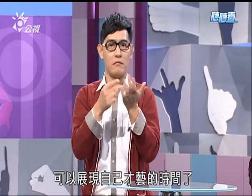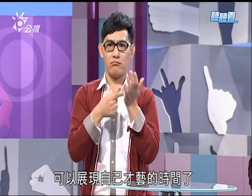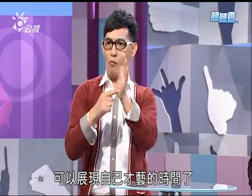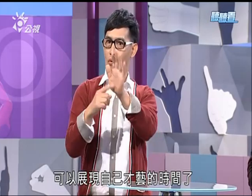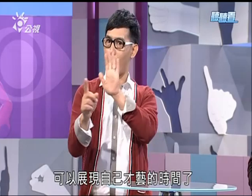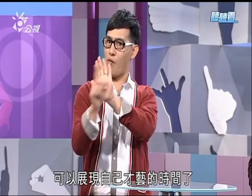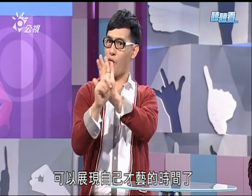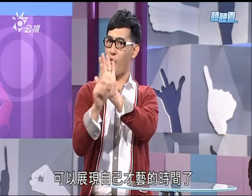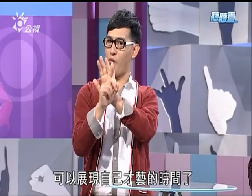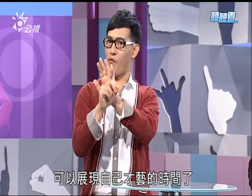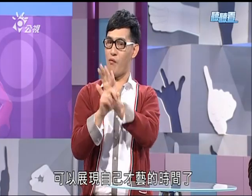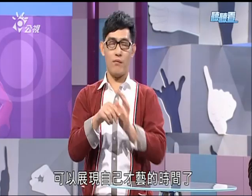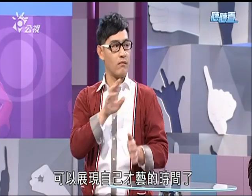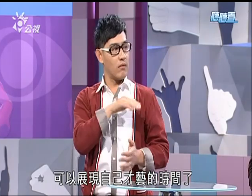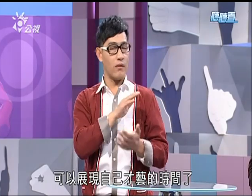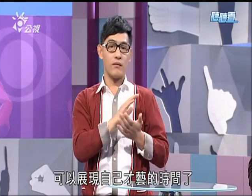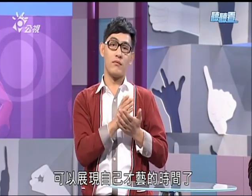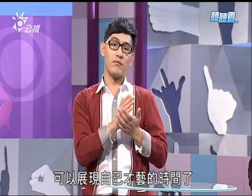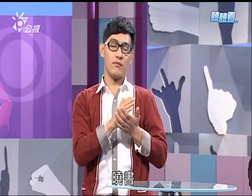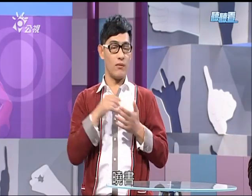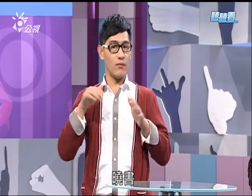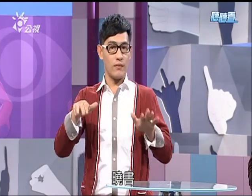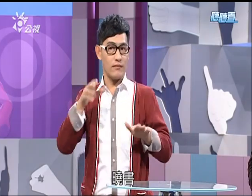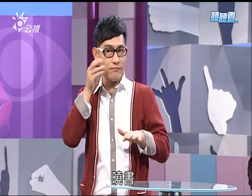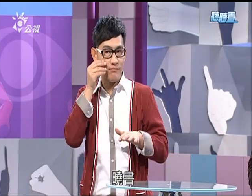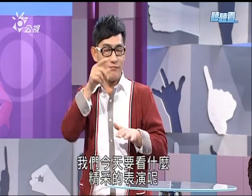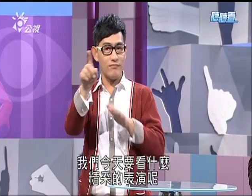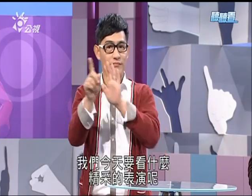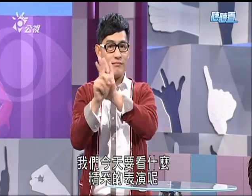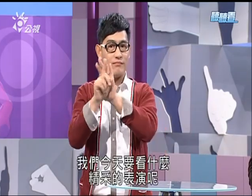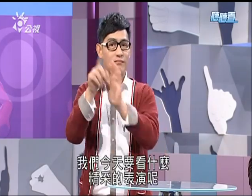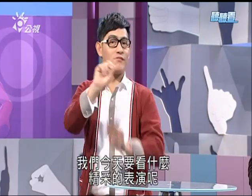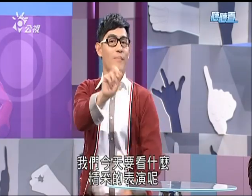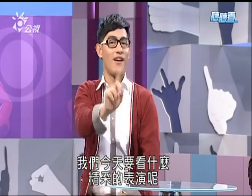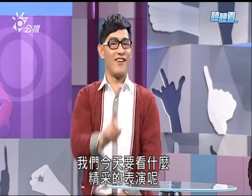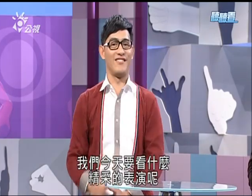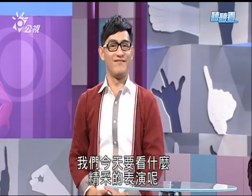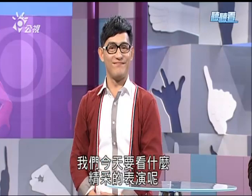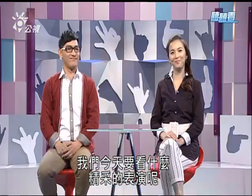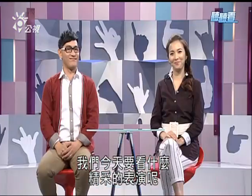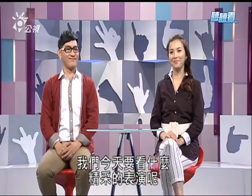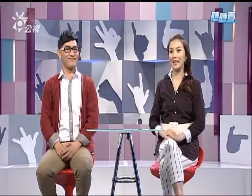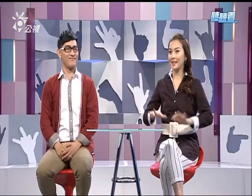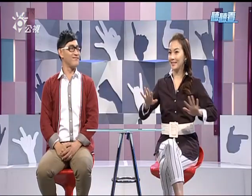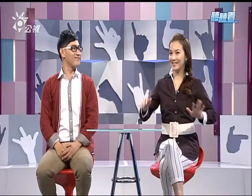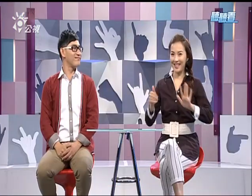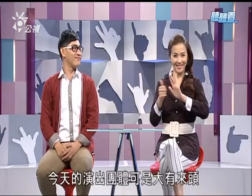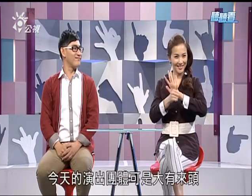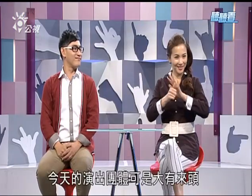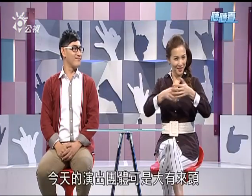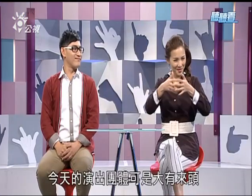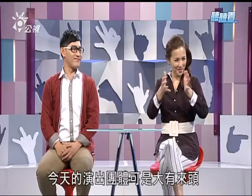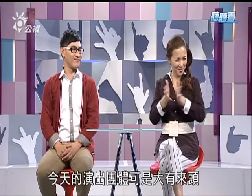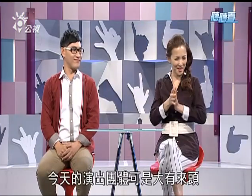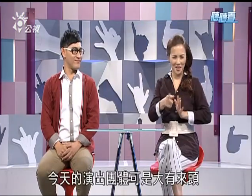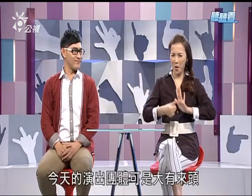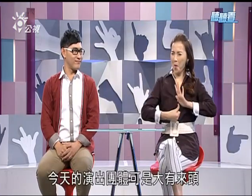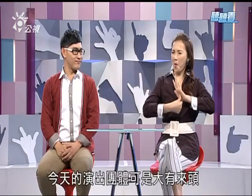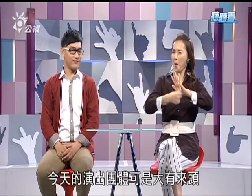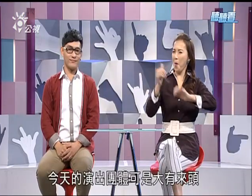己才艺的时间了。哎，小叔啊，我们今天要看什么精彩的表演呢？ 今天的演出团体可